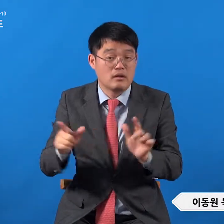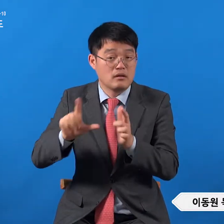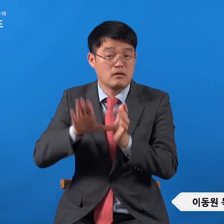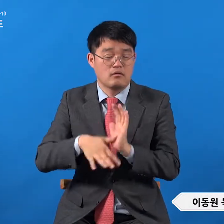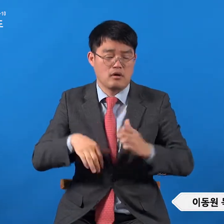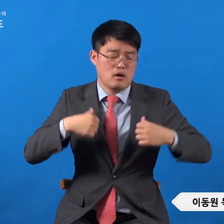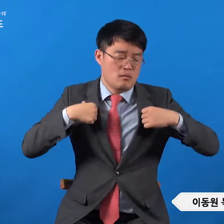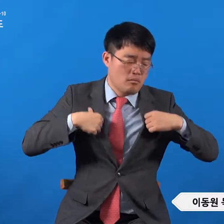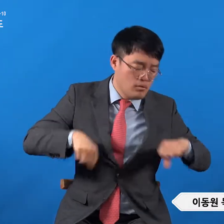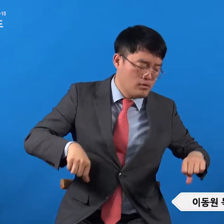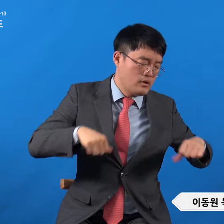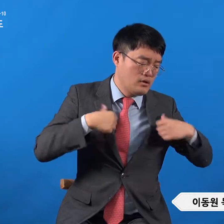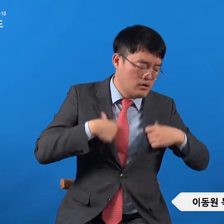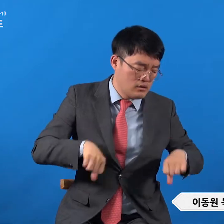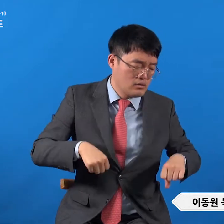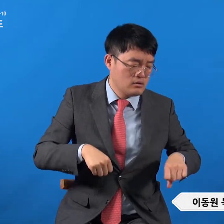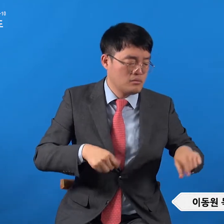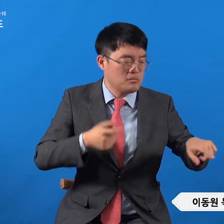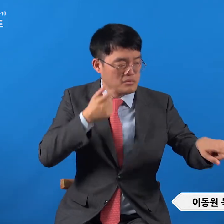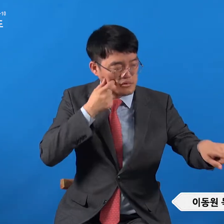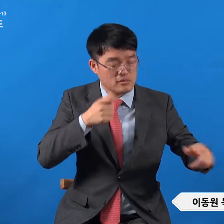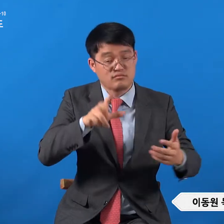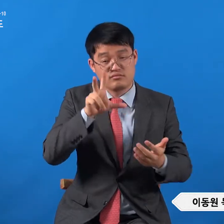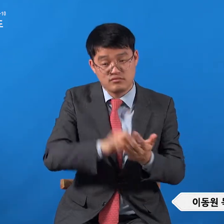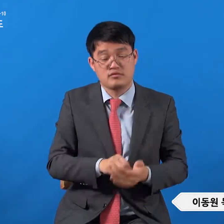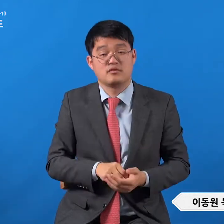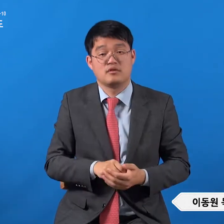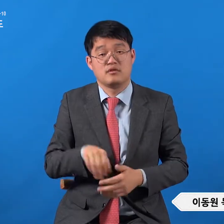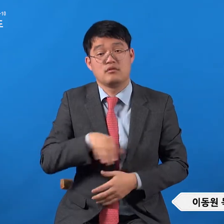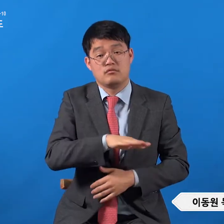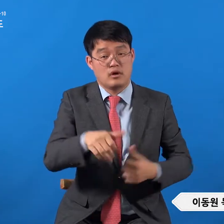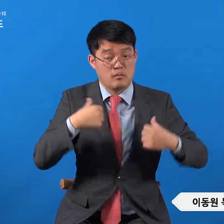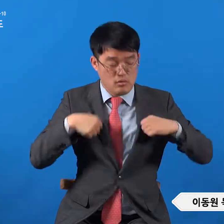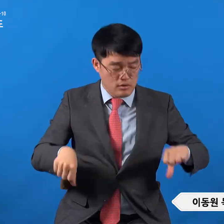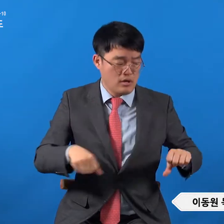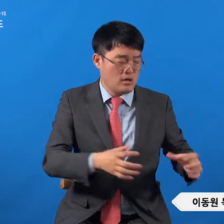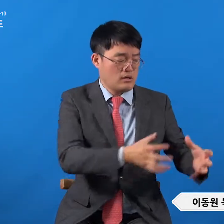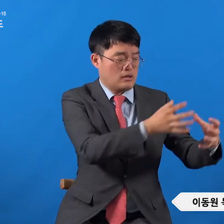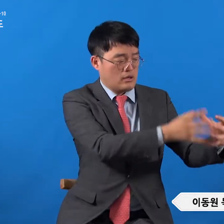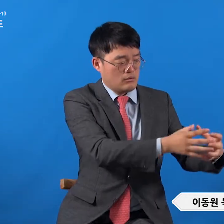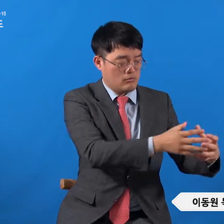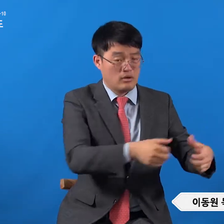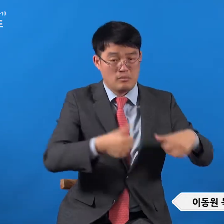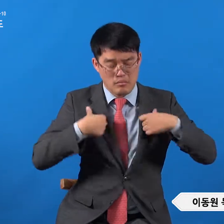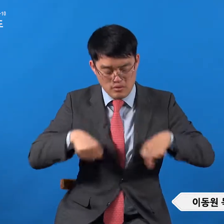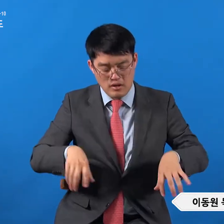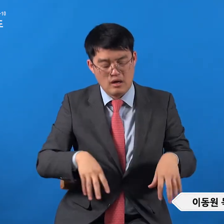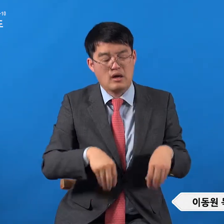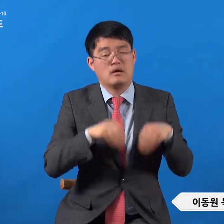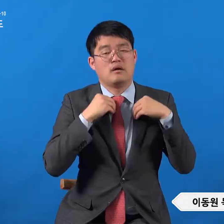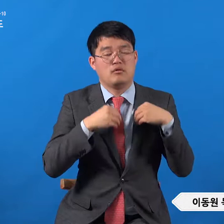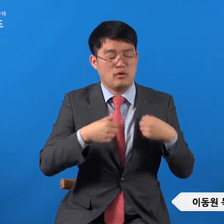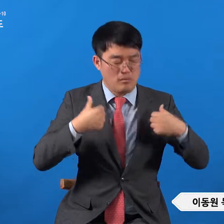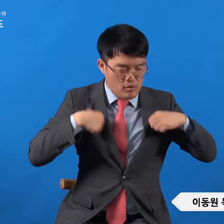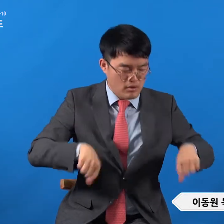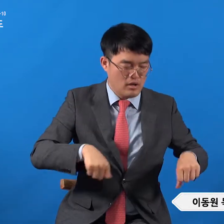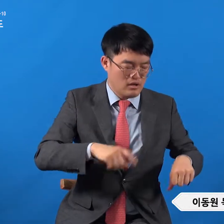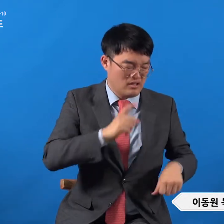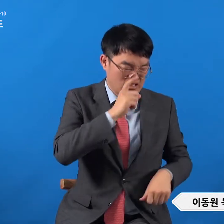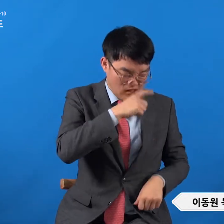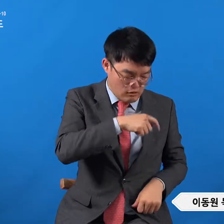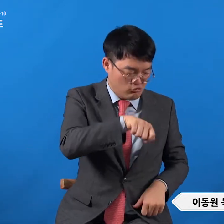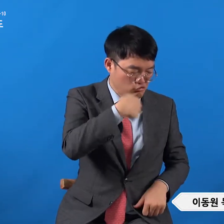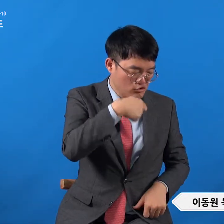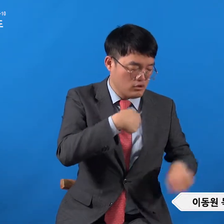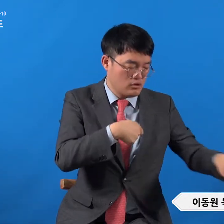것을 우리도 포기하지 못한 때문은 아닌지, 우리가 포기해야 할 깡통, 우리가 포기해야 할 담력, 우리가